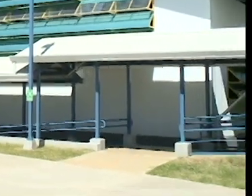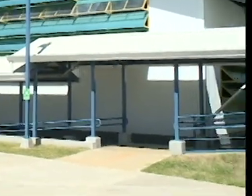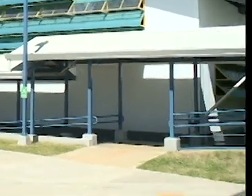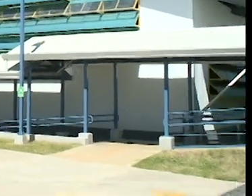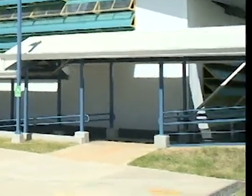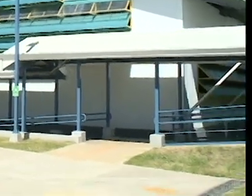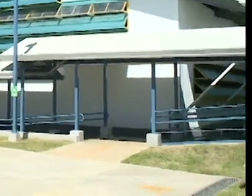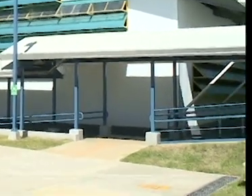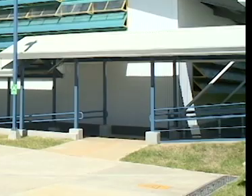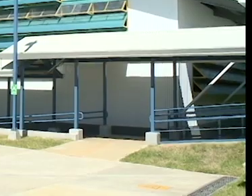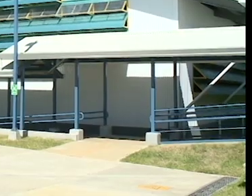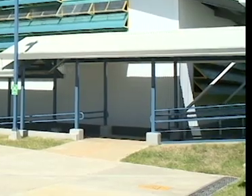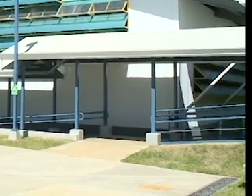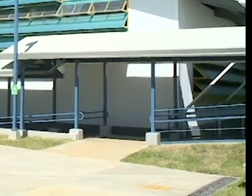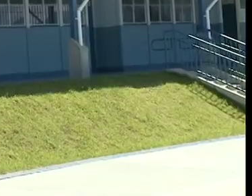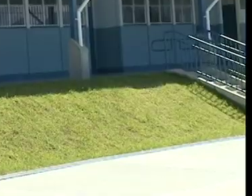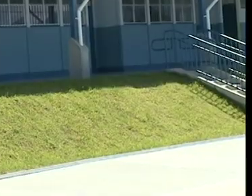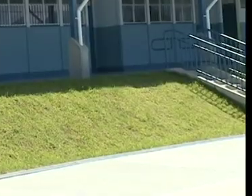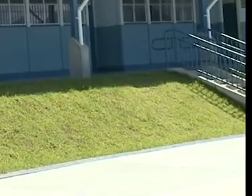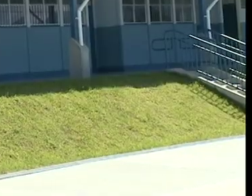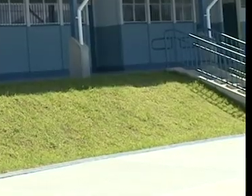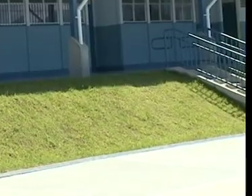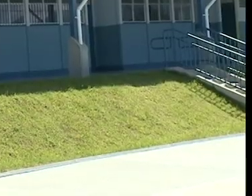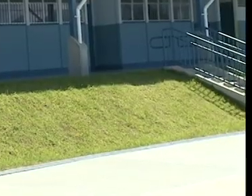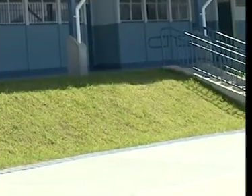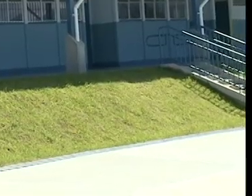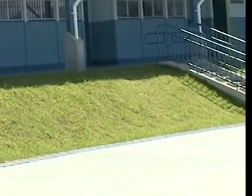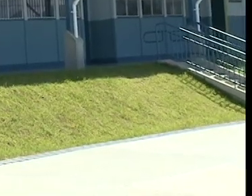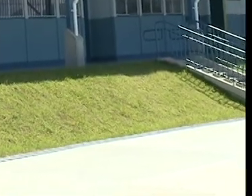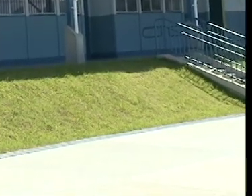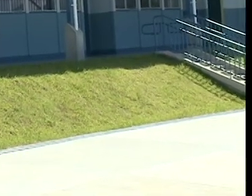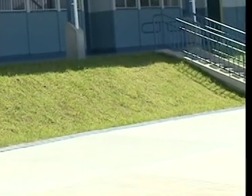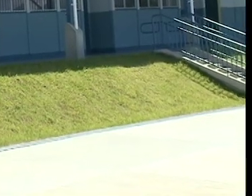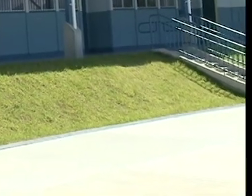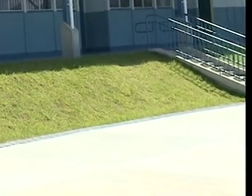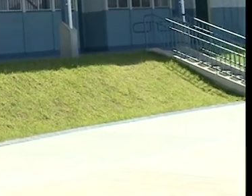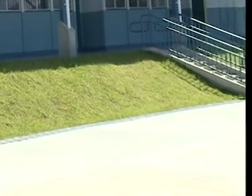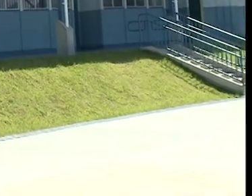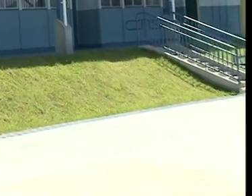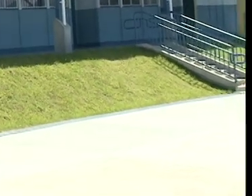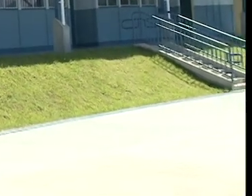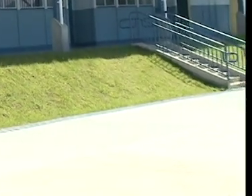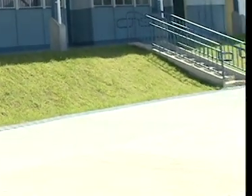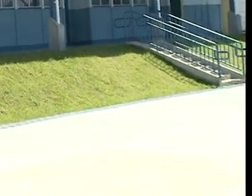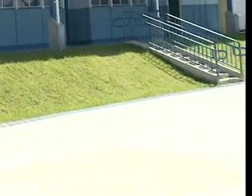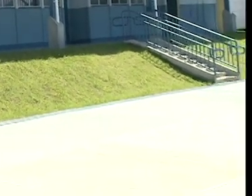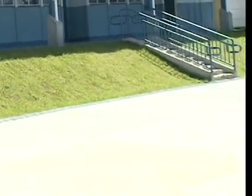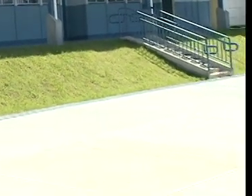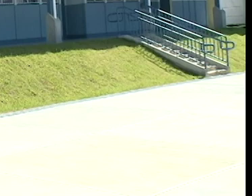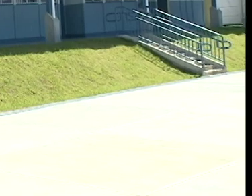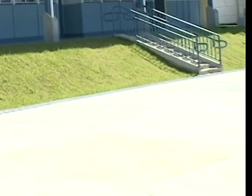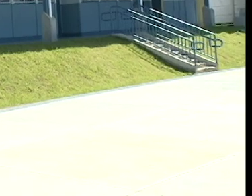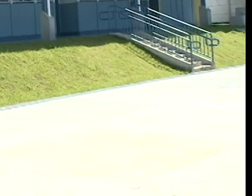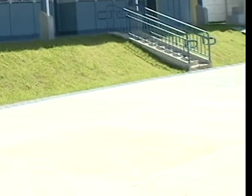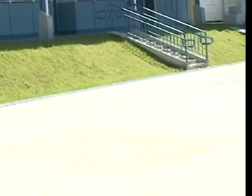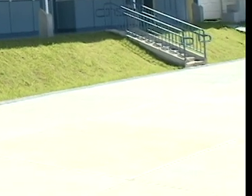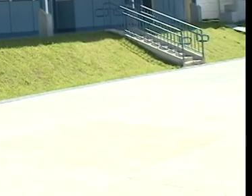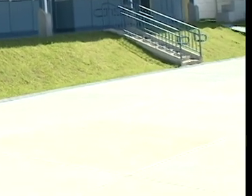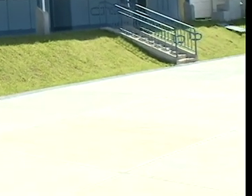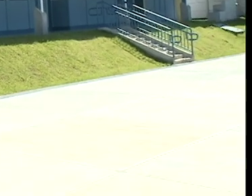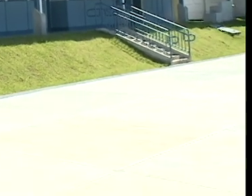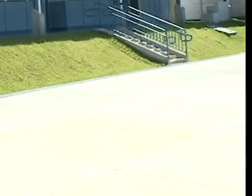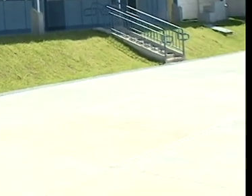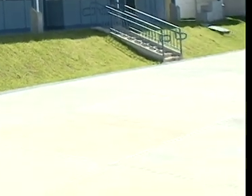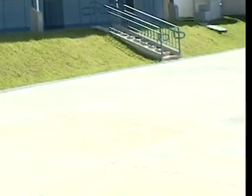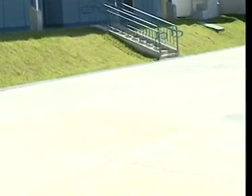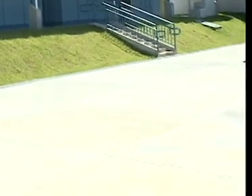los estudiantes de ese centro educativo recibieron lecciones en incómodos locales comerciales. Sin embargo, para el curso electivo contarán con 23